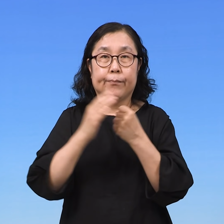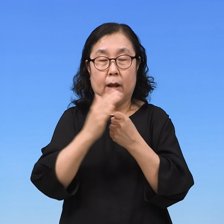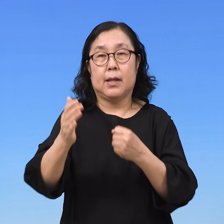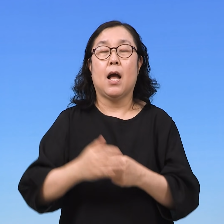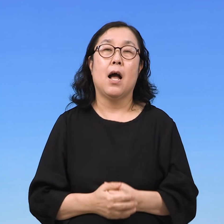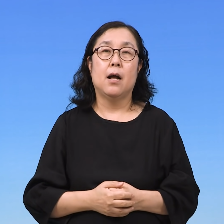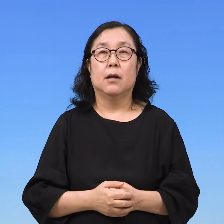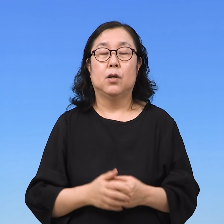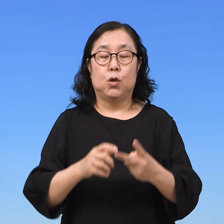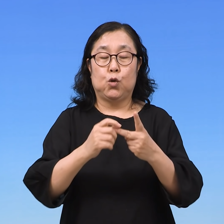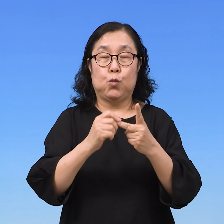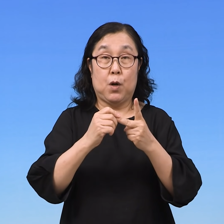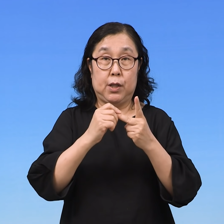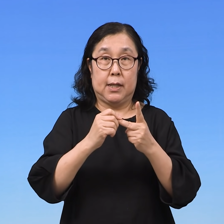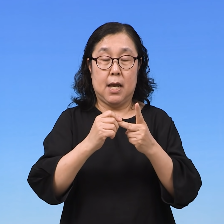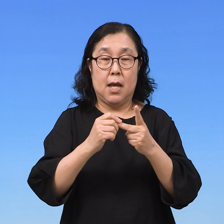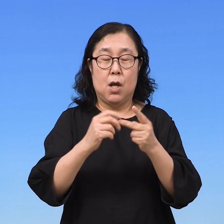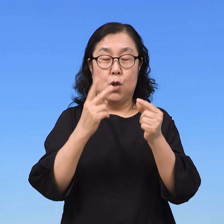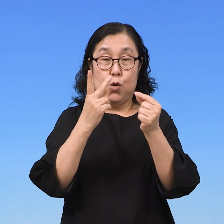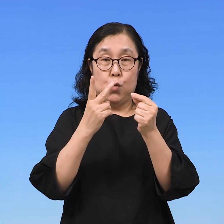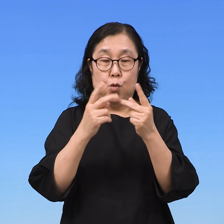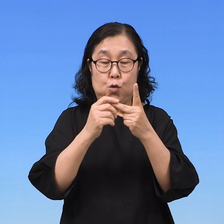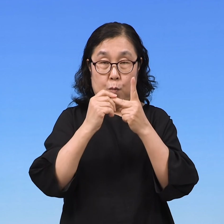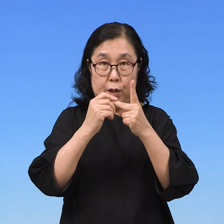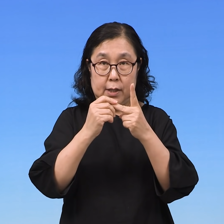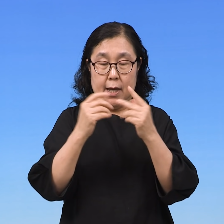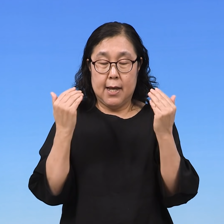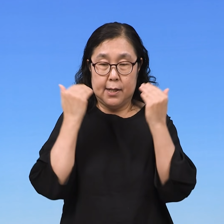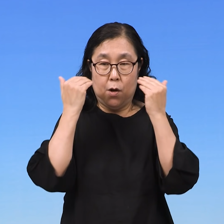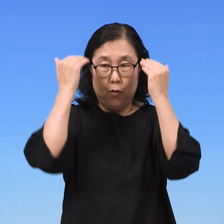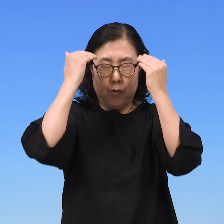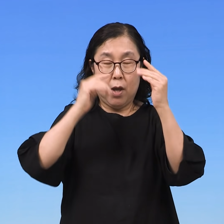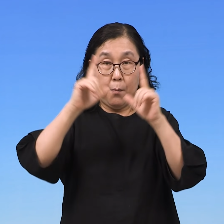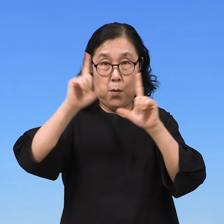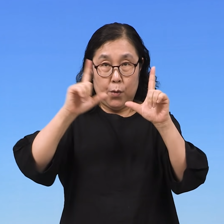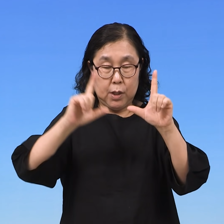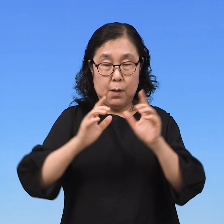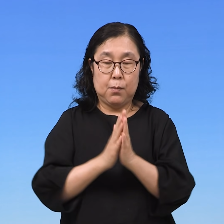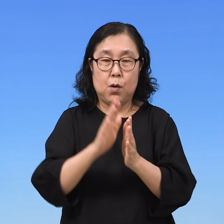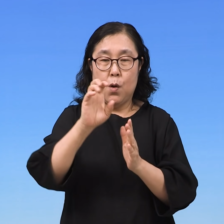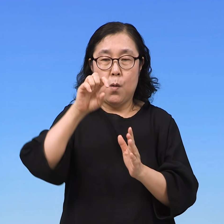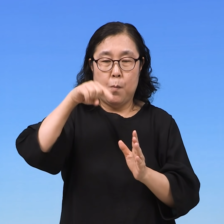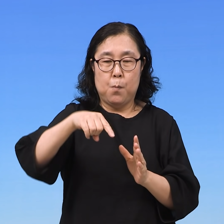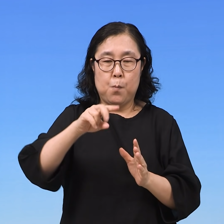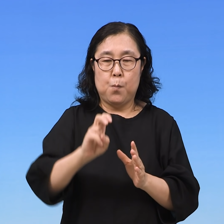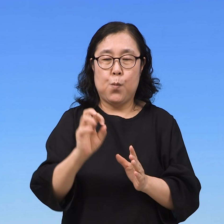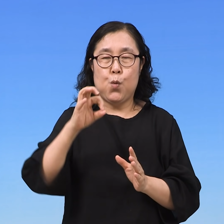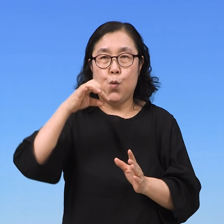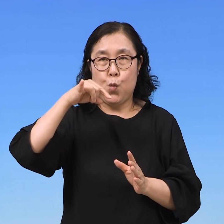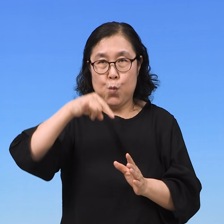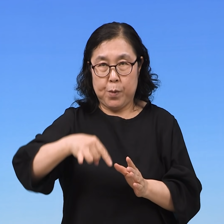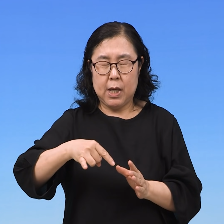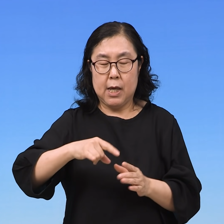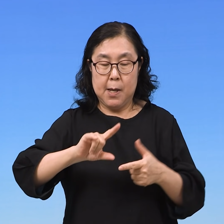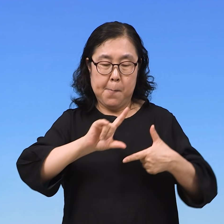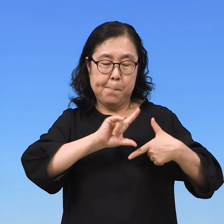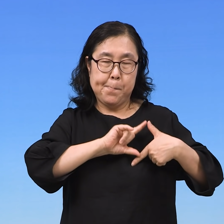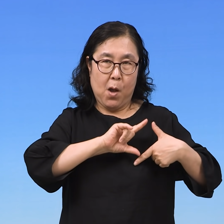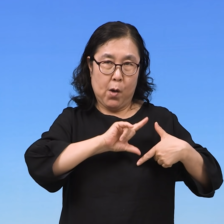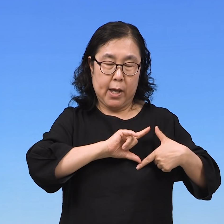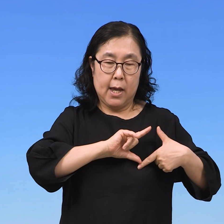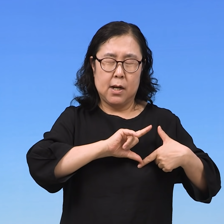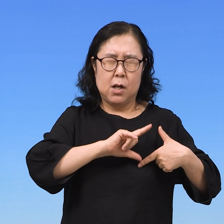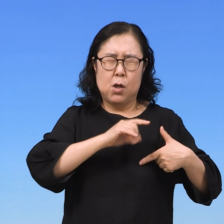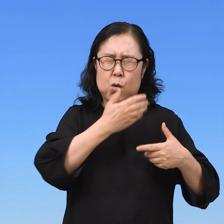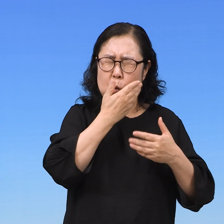그런가 하면 두 번째로 아브라함이 보여준 성숙의 모습이 뭐냐? 품위와 명예를 소중히 여기는